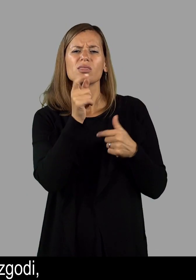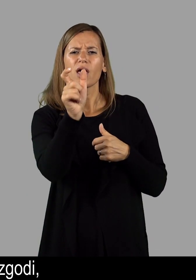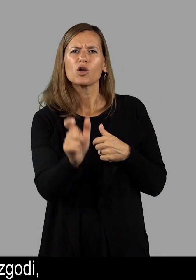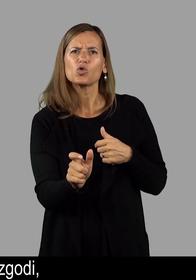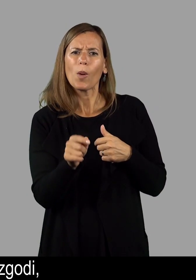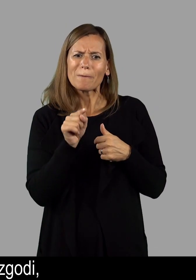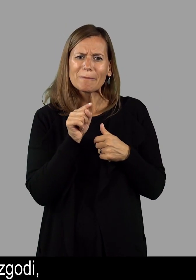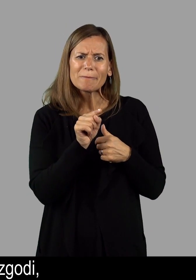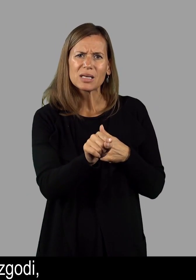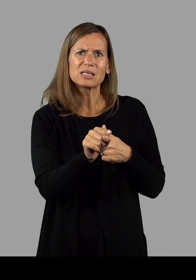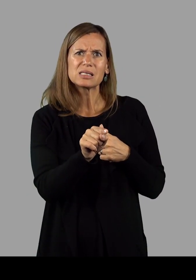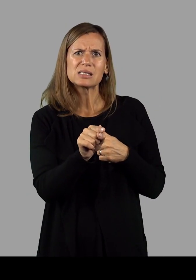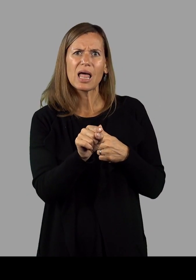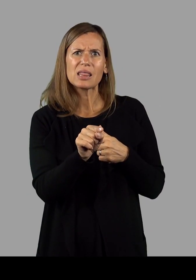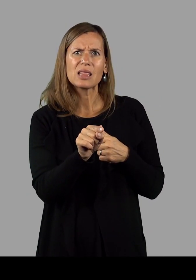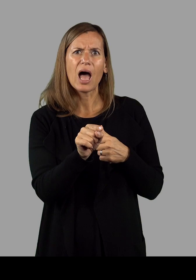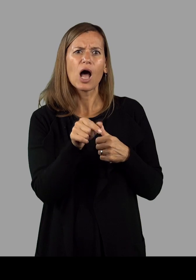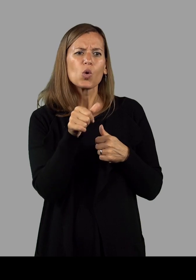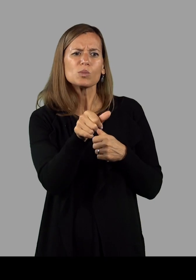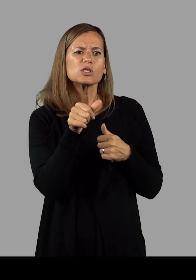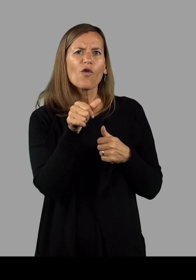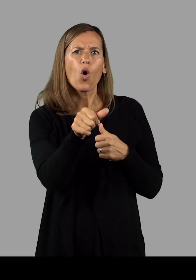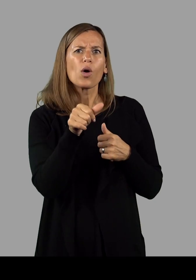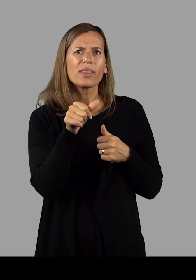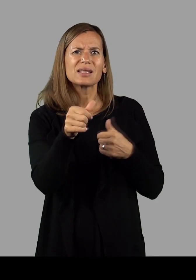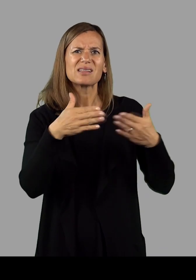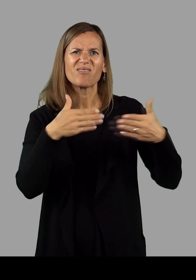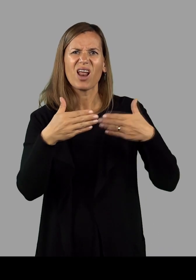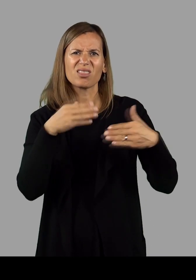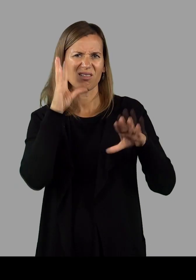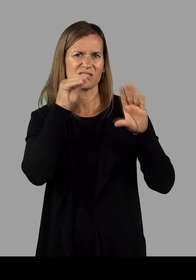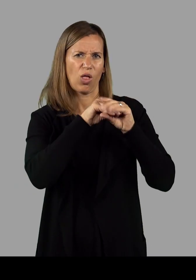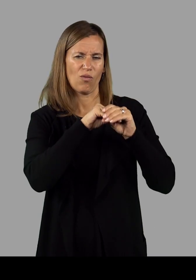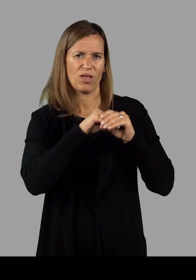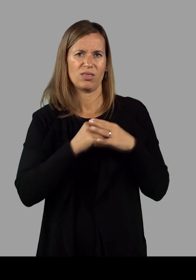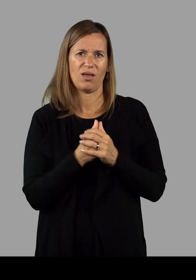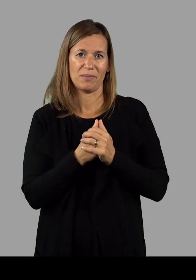nekdo pritisne na gumb zvonca na vratih stanovanja.